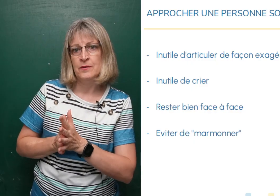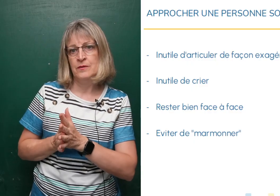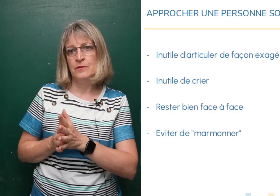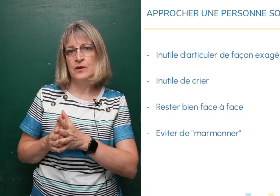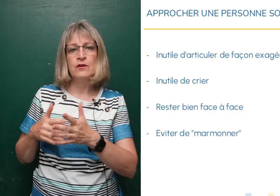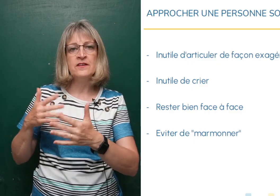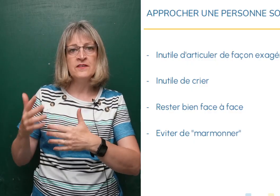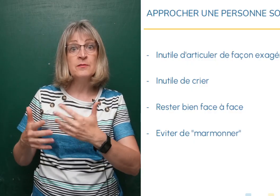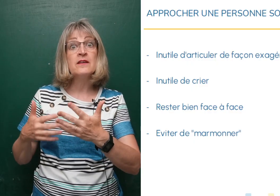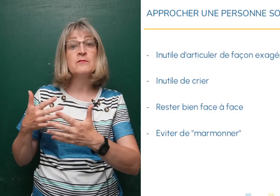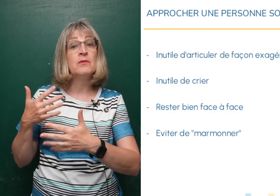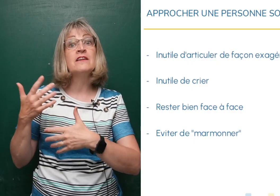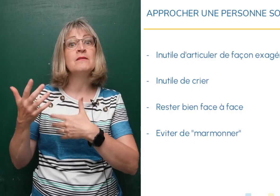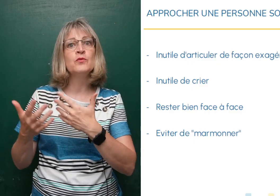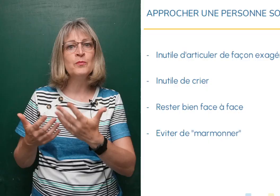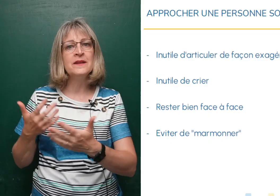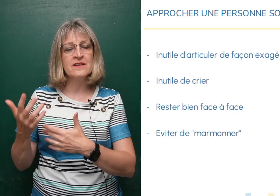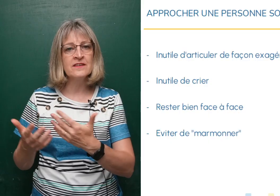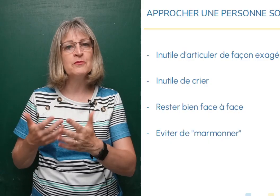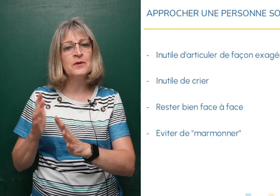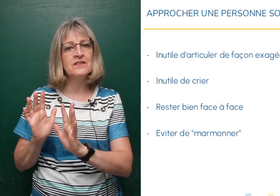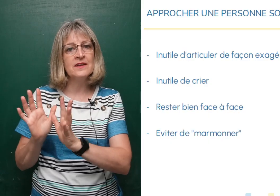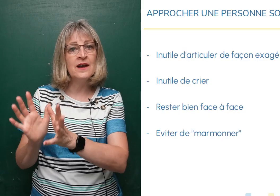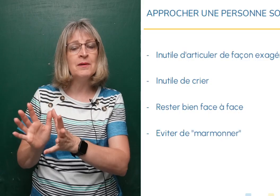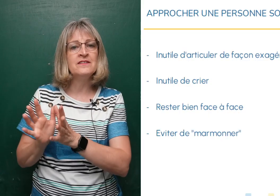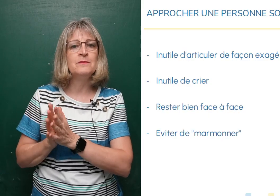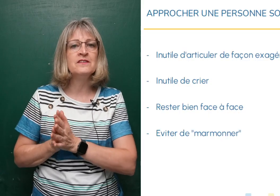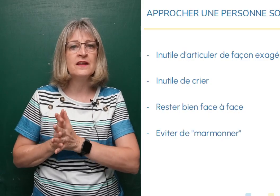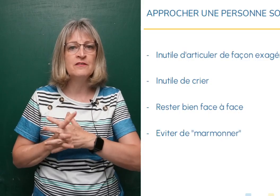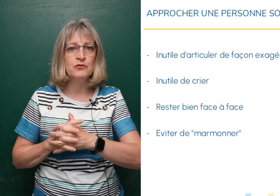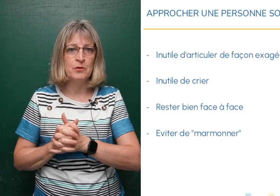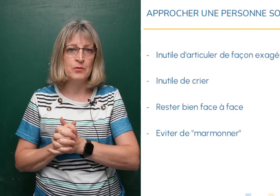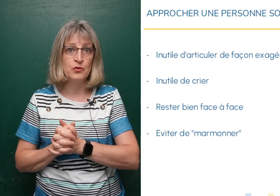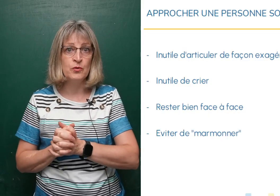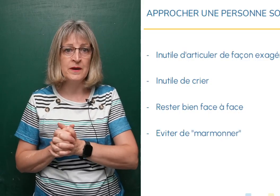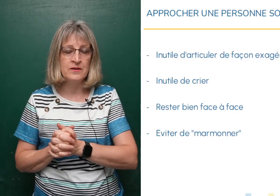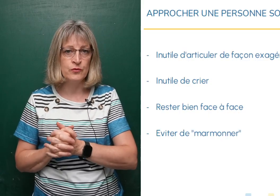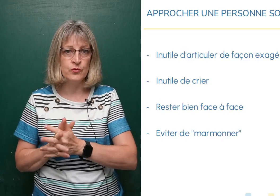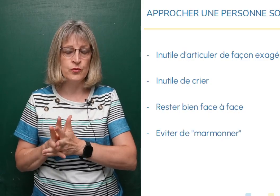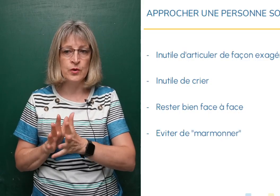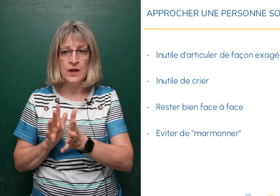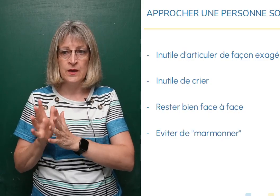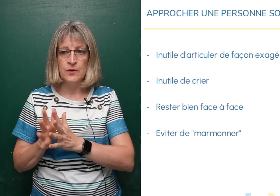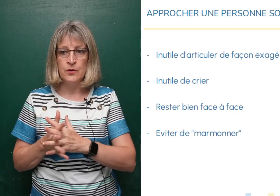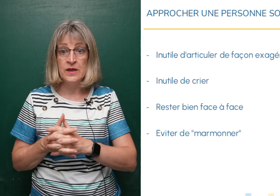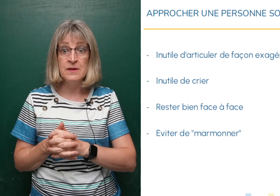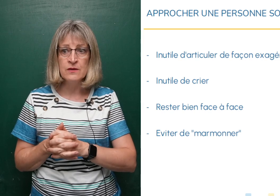de l'école des signes, c'est pas moi qui vais m'occuper des inscriptions, etc. La partie administrative, je ne m'en occupe pas, c'est surtout Aimé, que vous